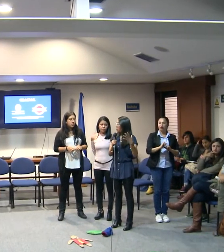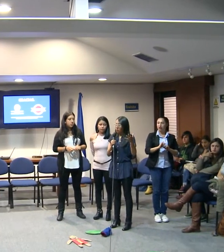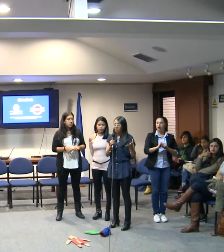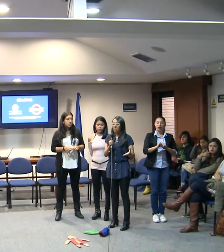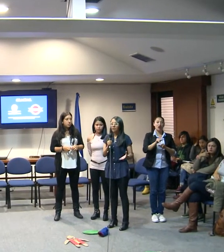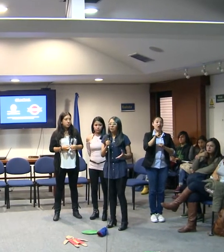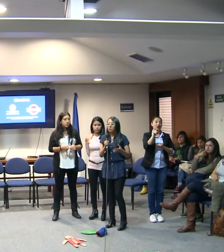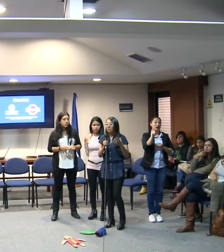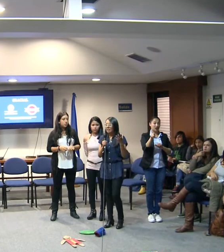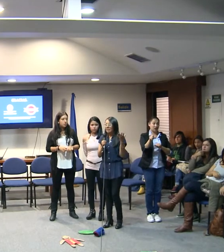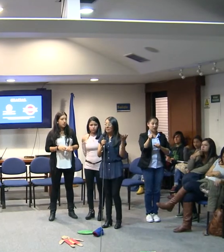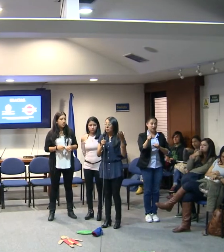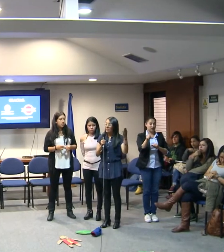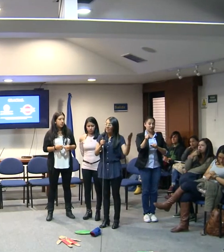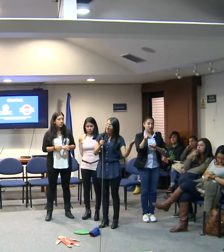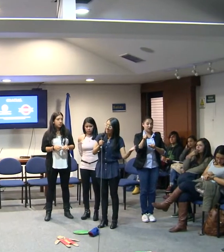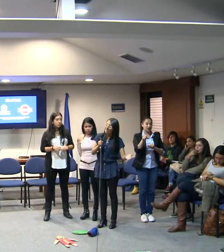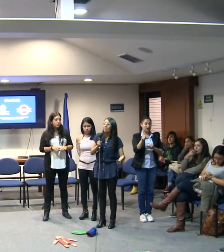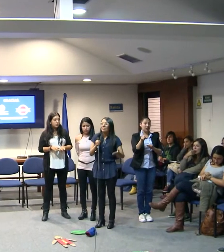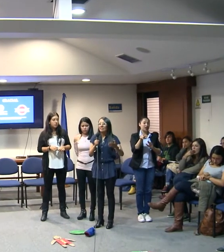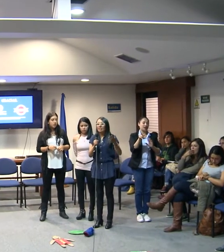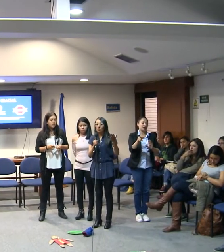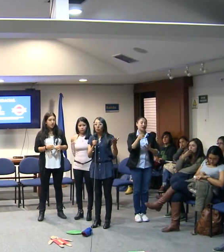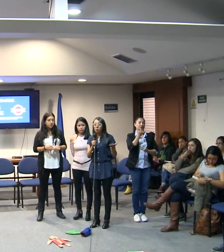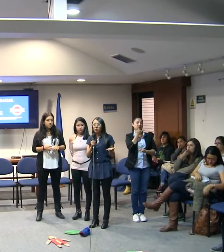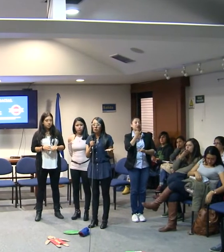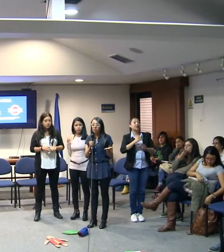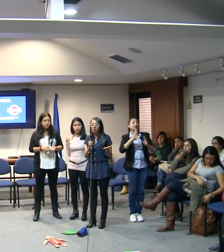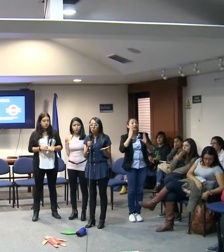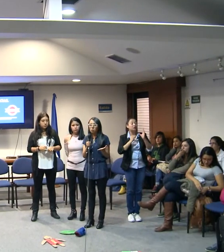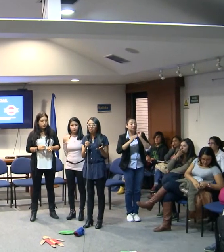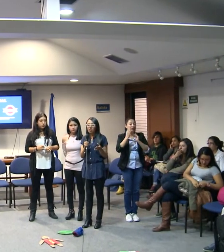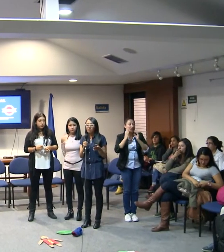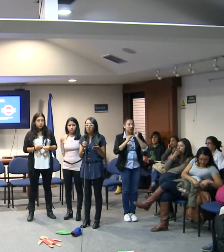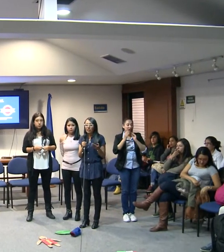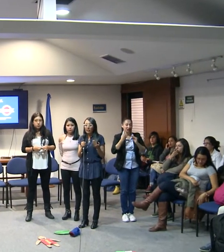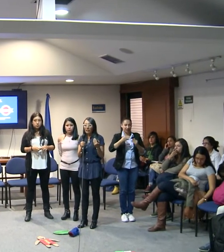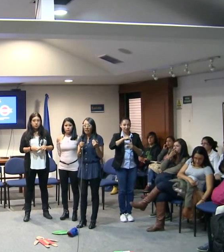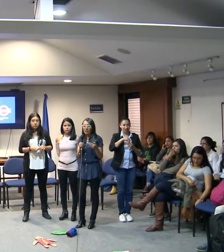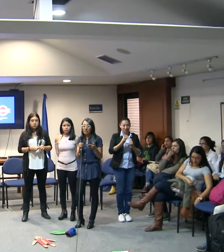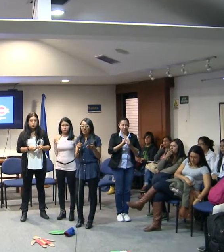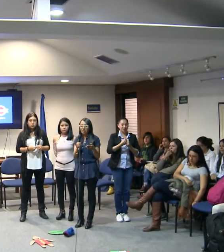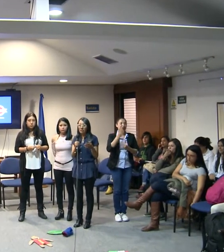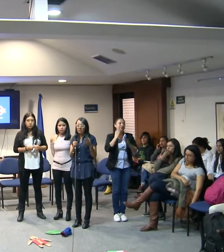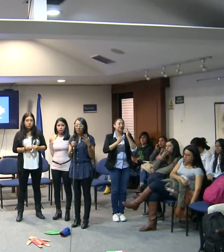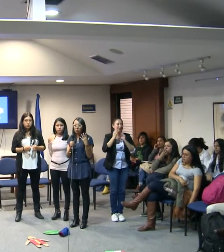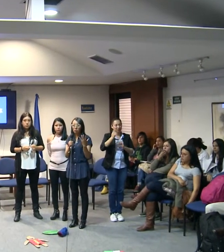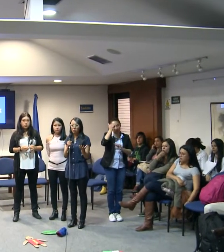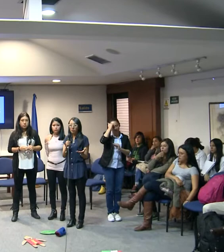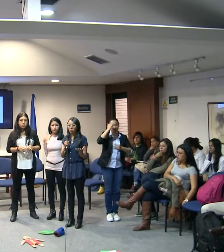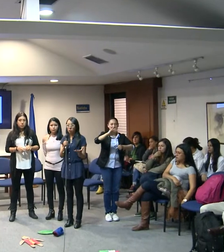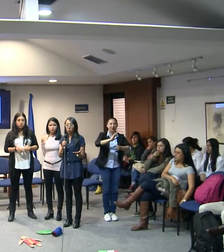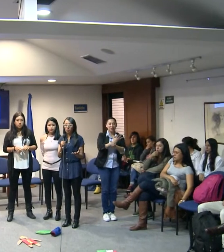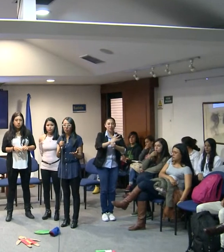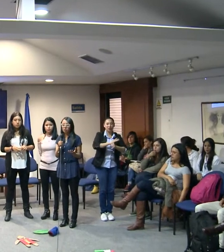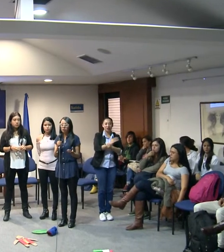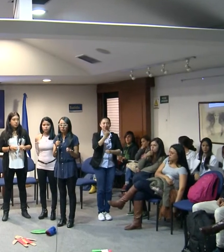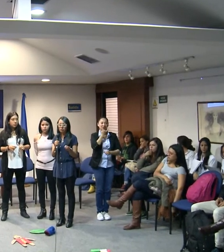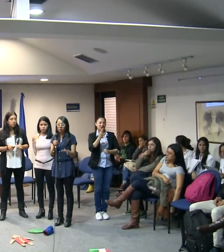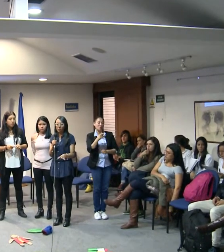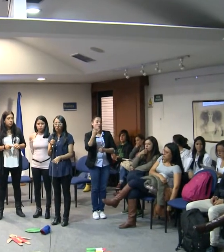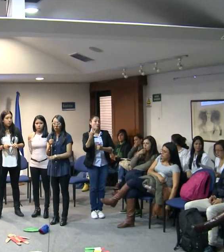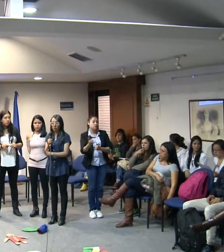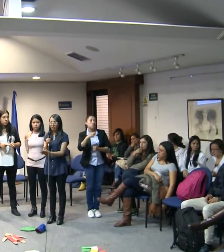una experiencia anterior con un profesor de música que estaba realizando como estos